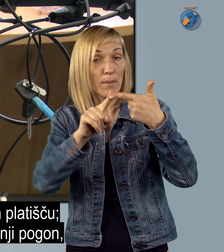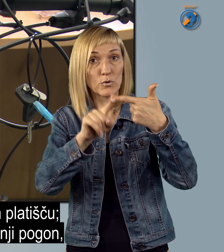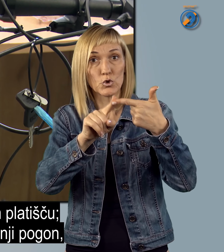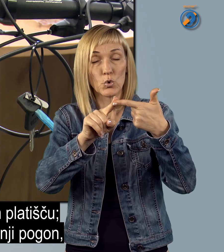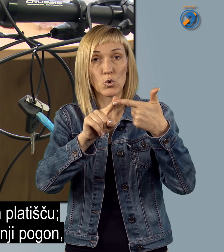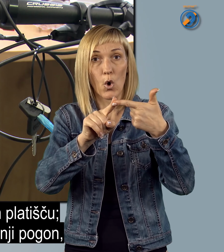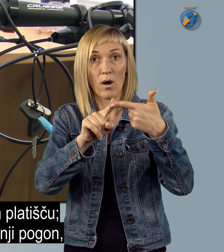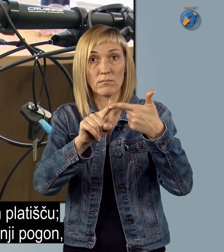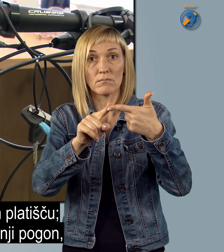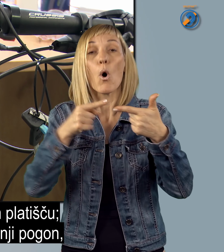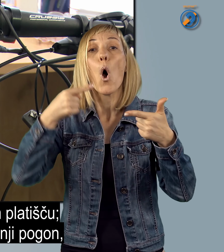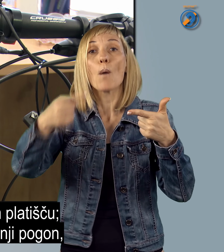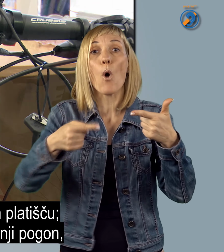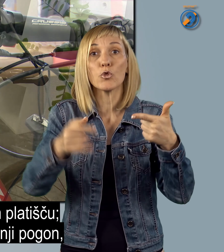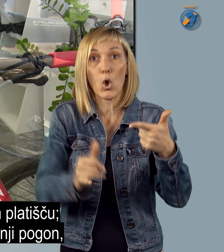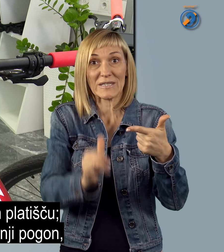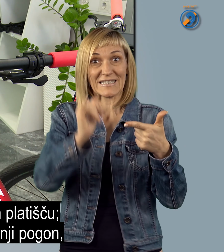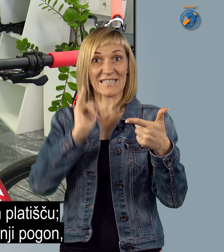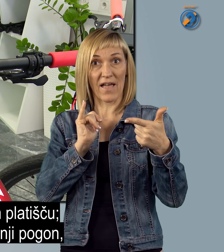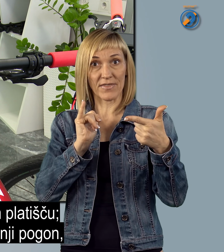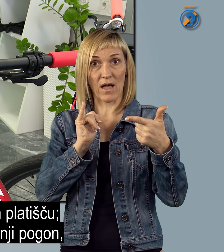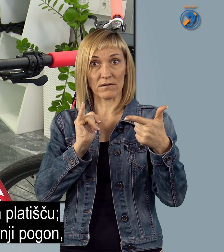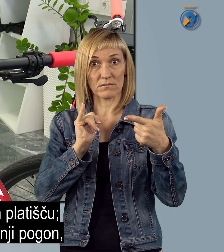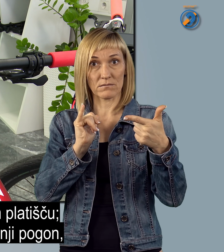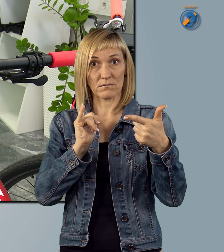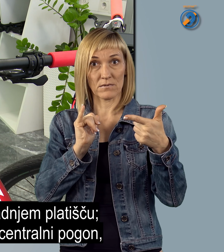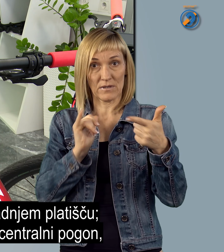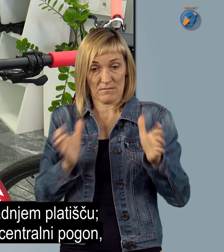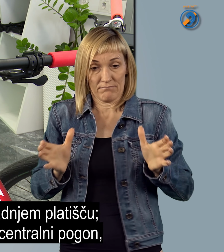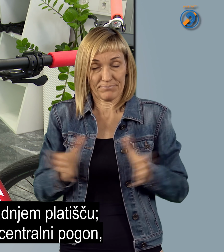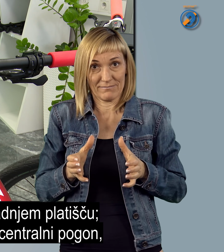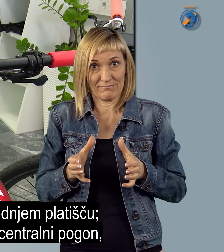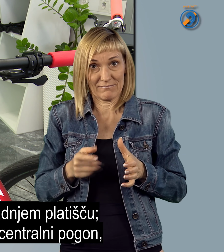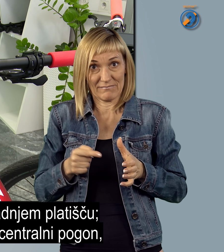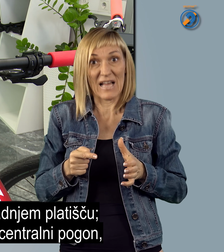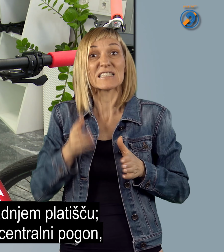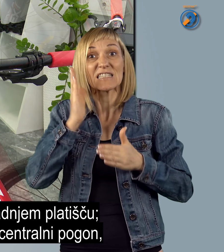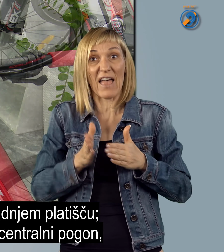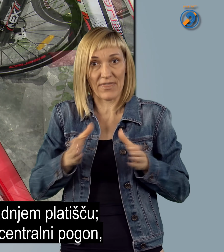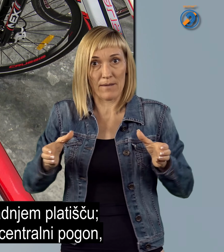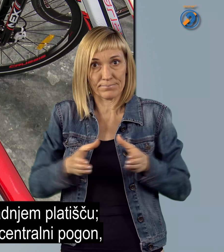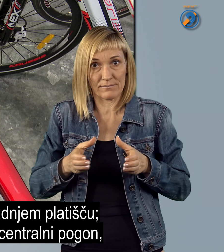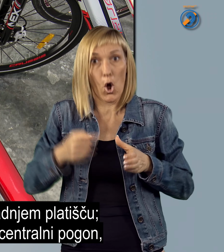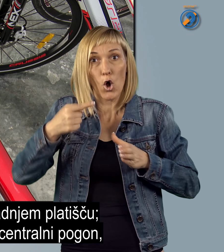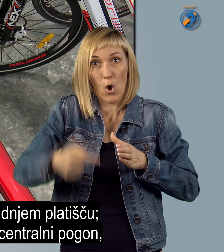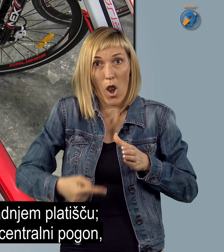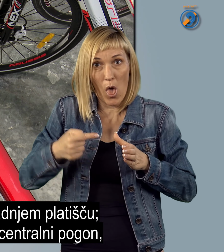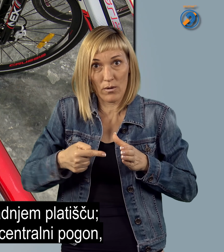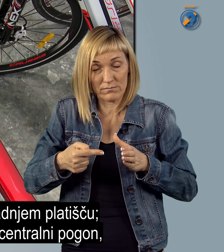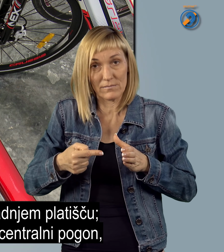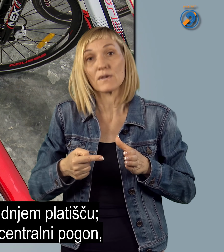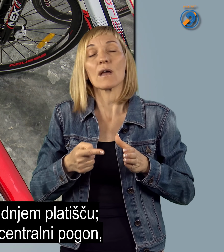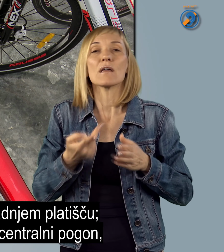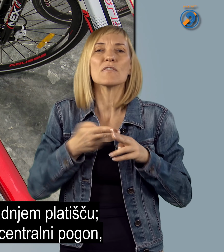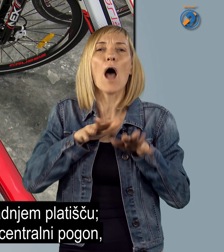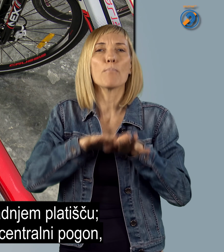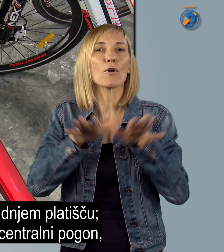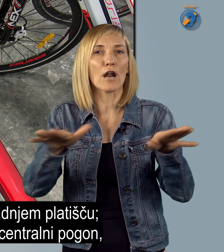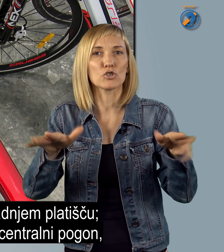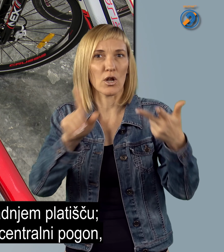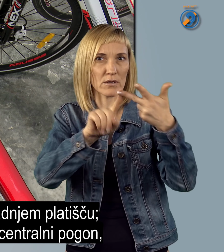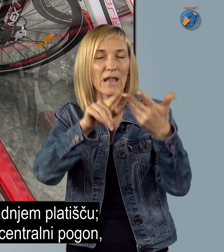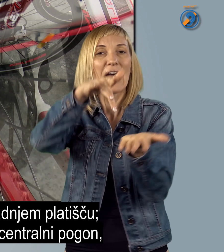lahko motor na zadnji pogon, kjer imate motor vgrajen v zadnjem platišču. In pa v bistvu